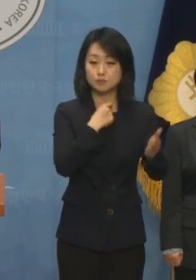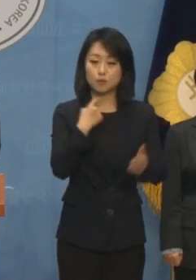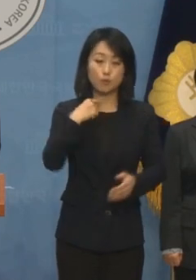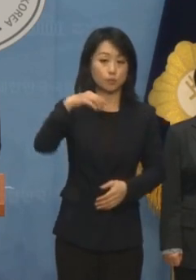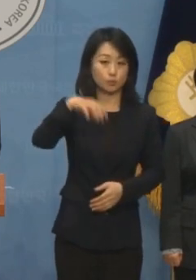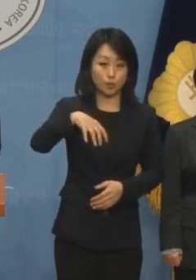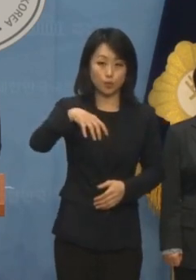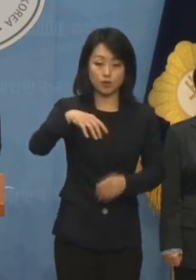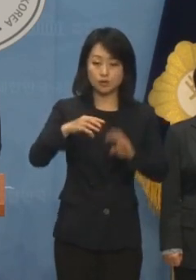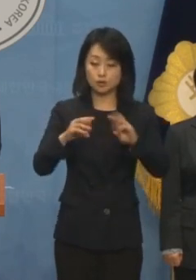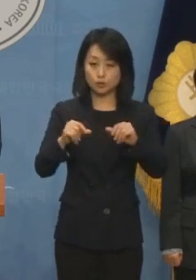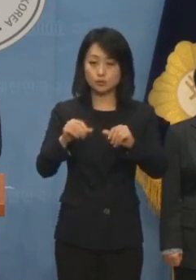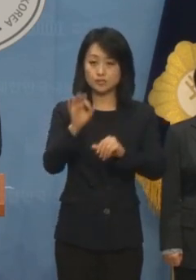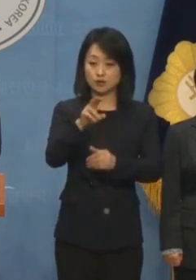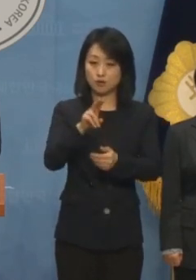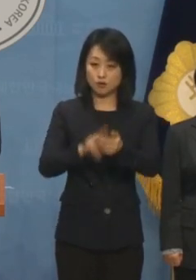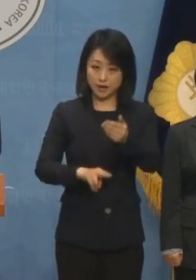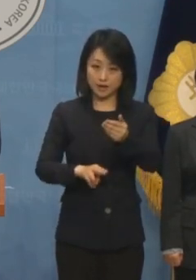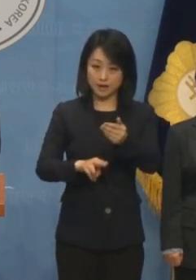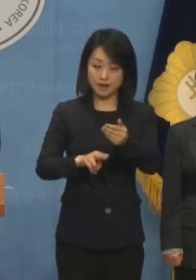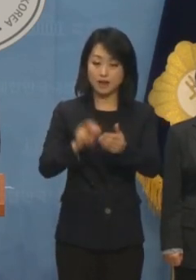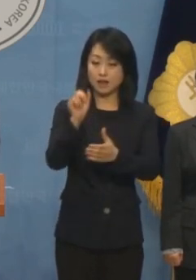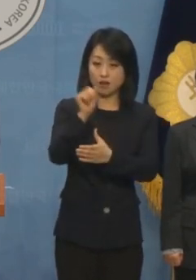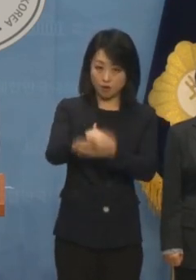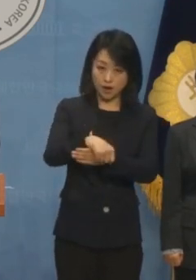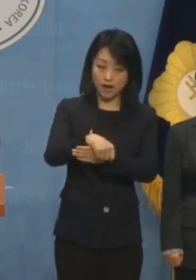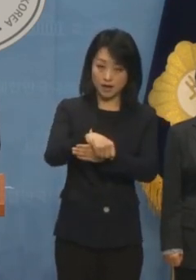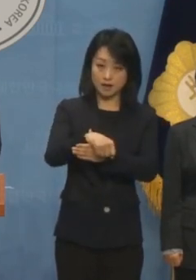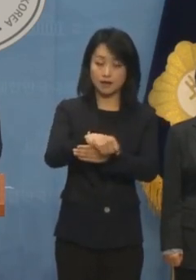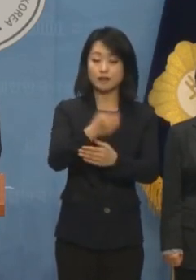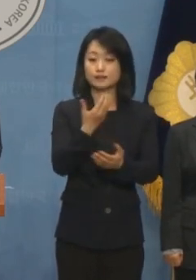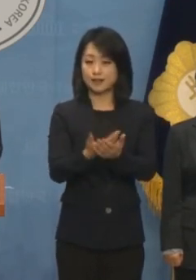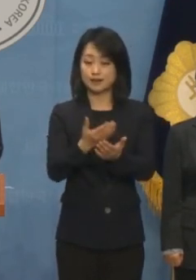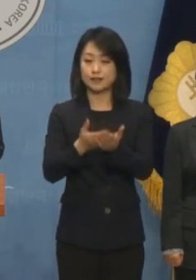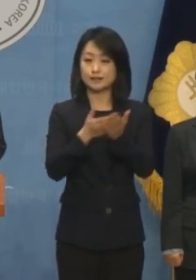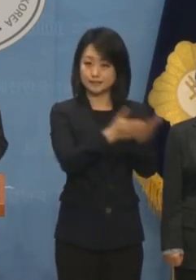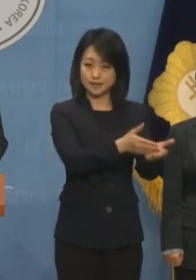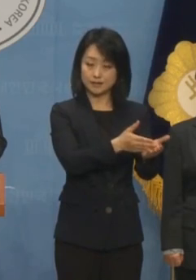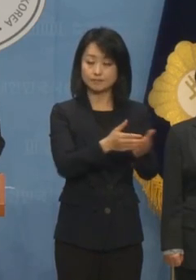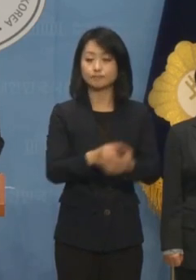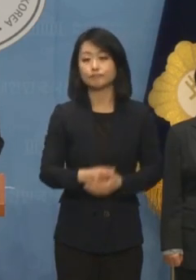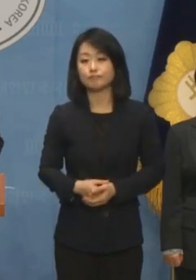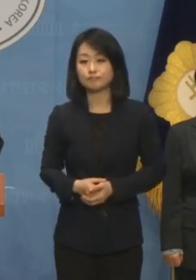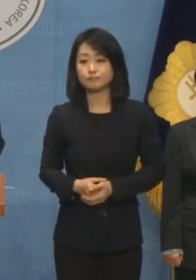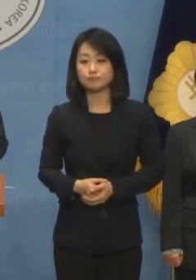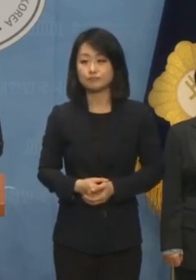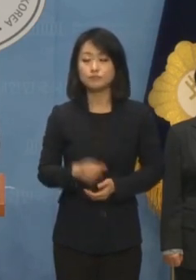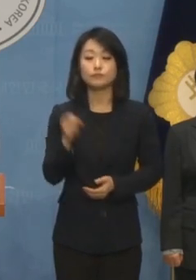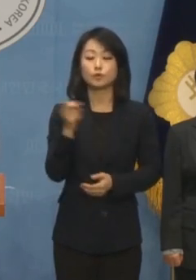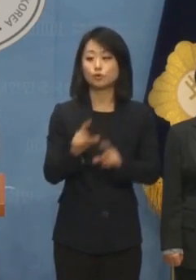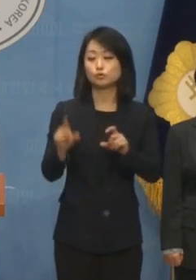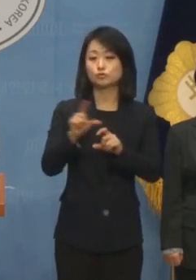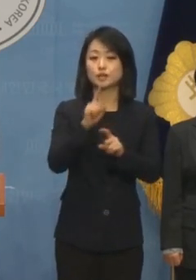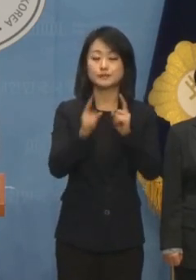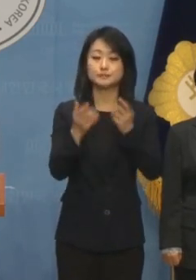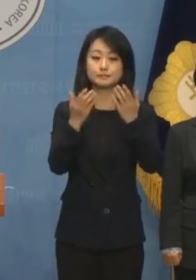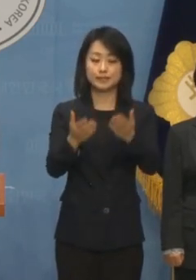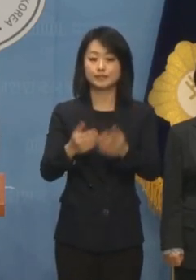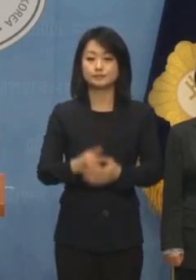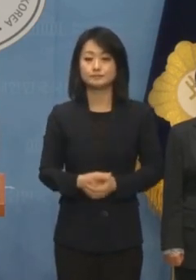목동의 토지거래 허가구역 지정을 즉각 해제하기 바랍니다. 부연해서